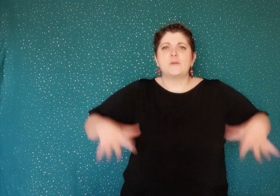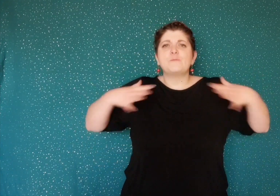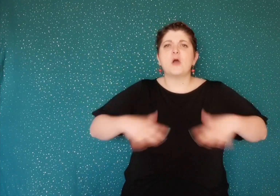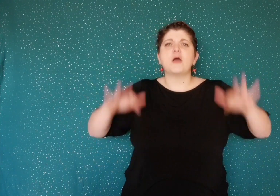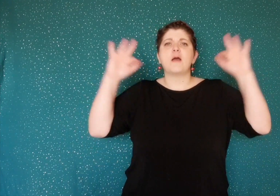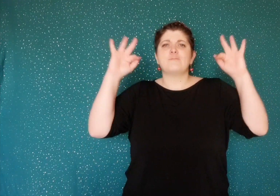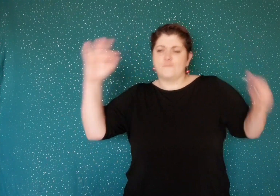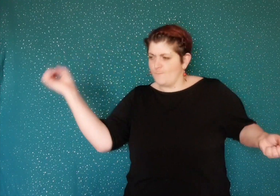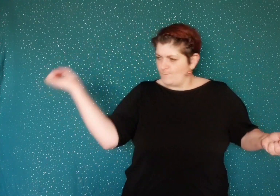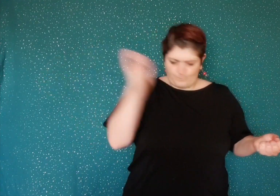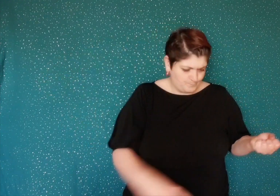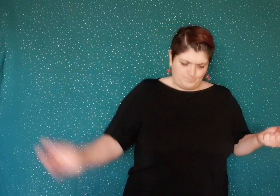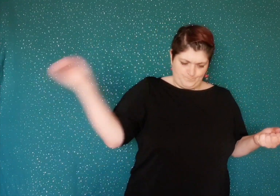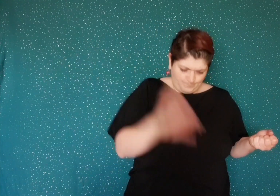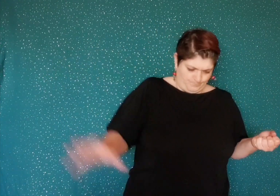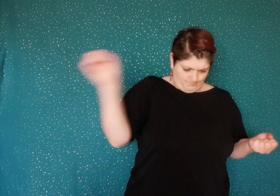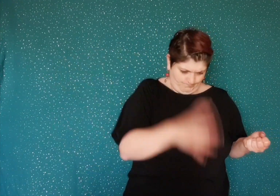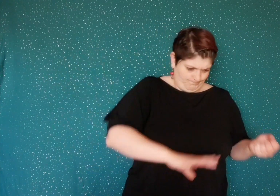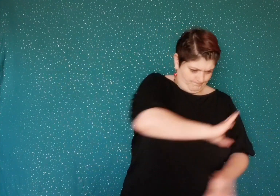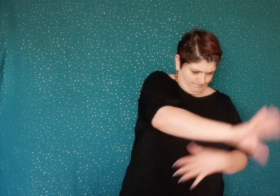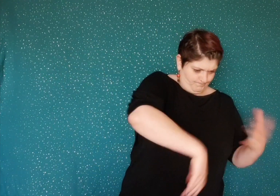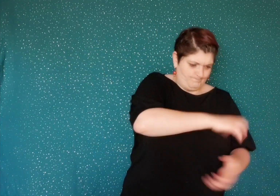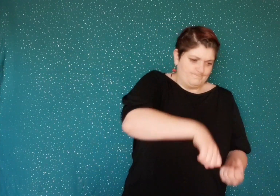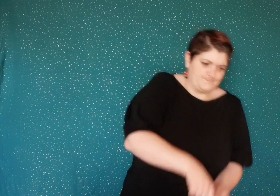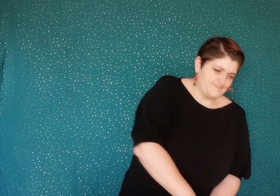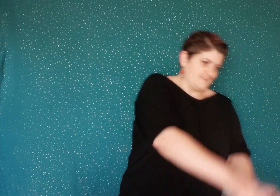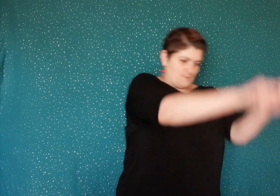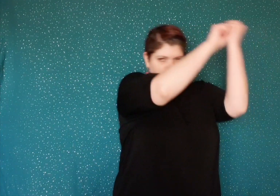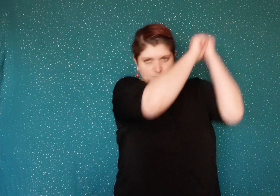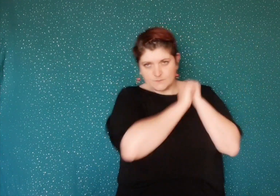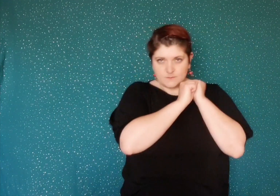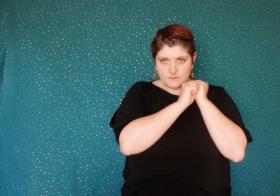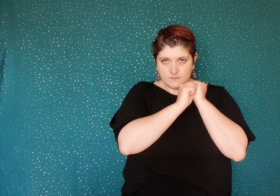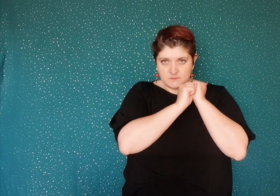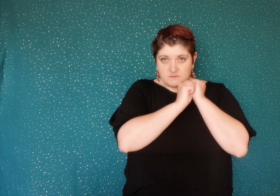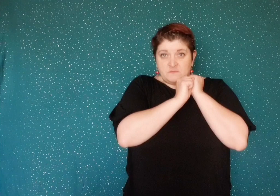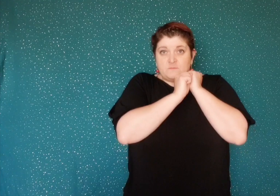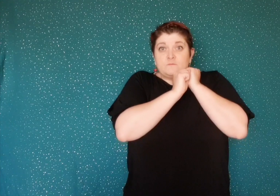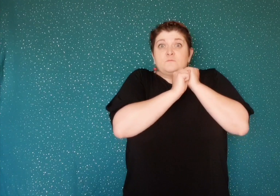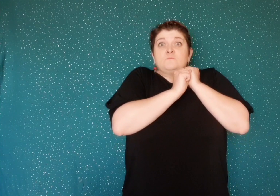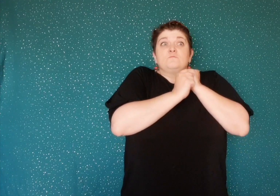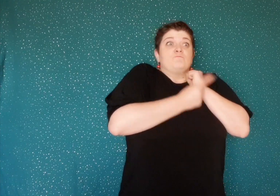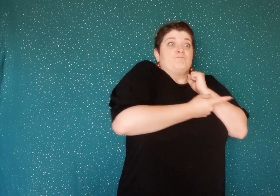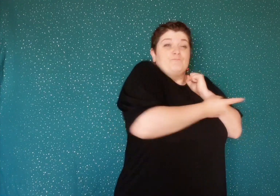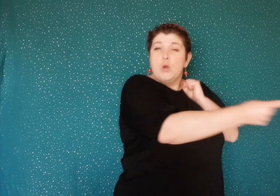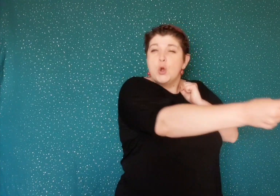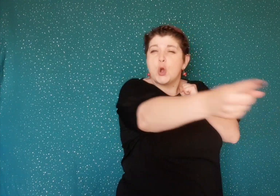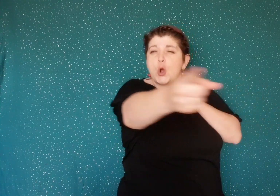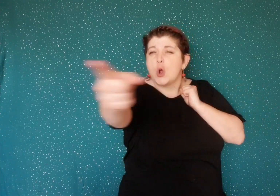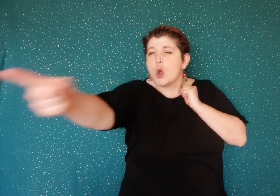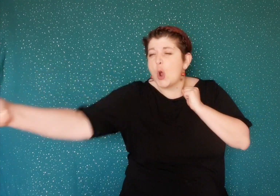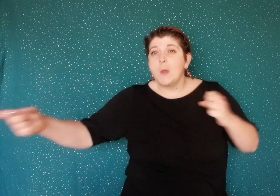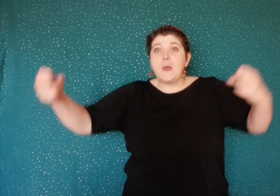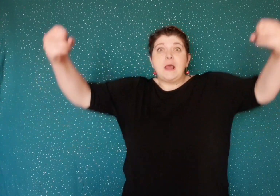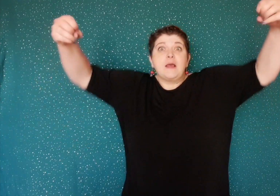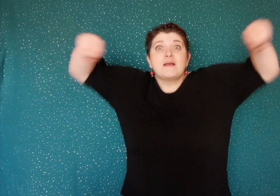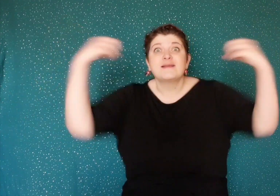Elle emballa ses affaires dans un grand sac et, au moment de partir, s'écria: